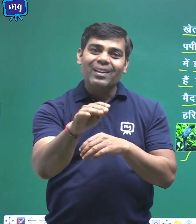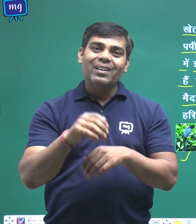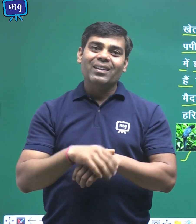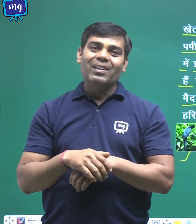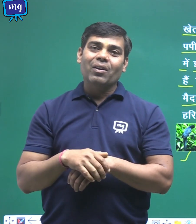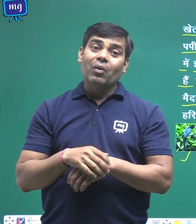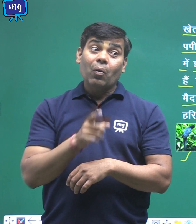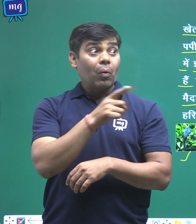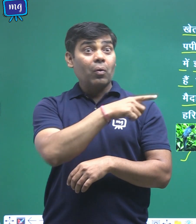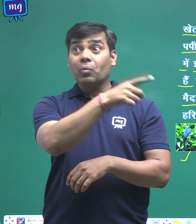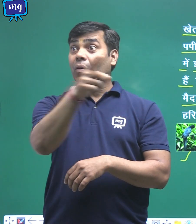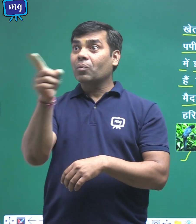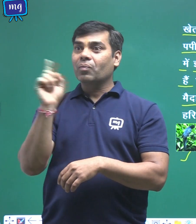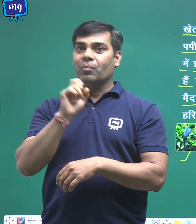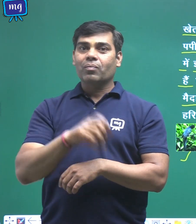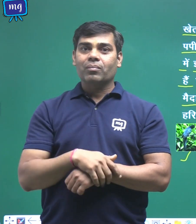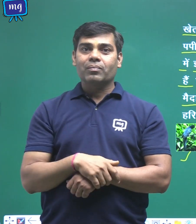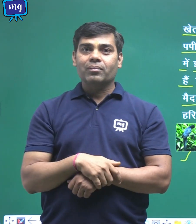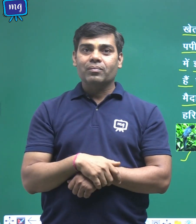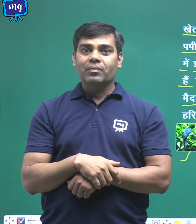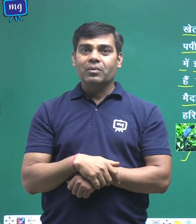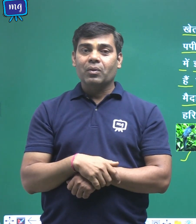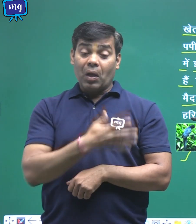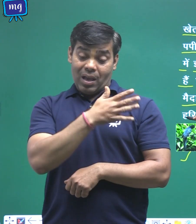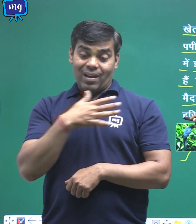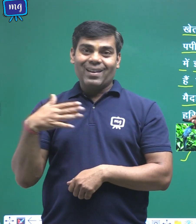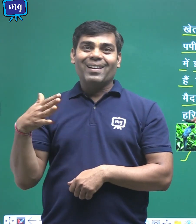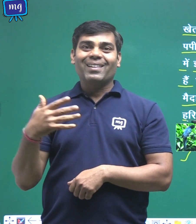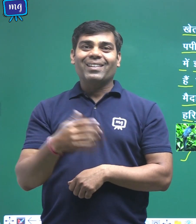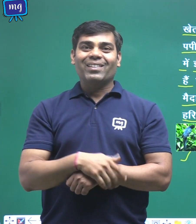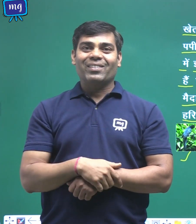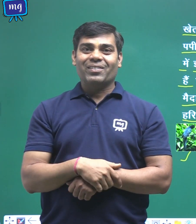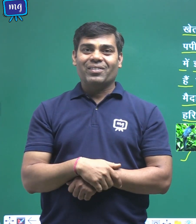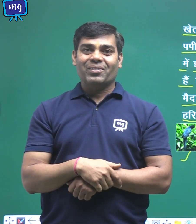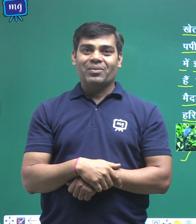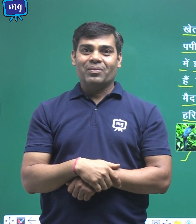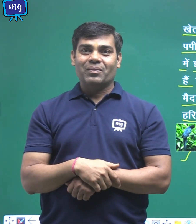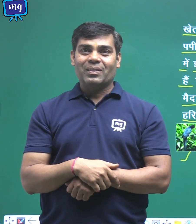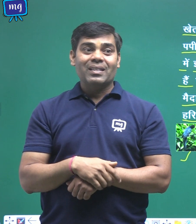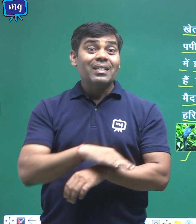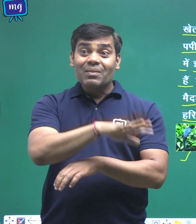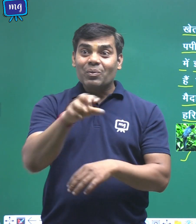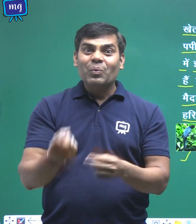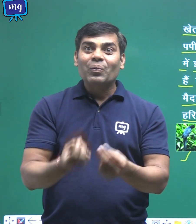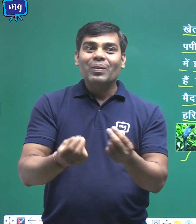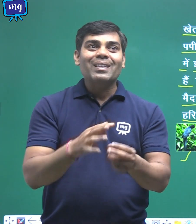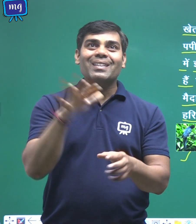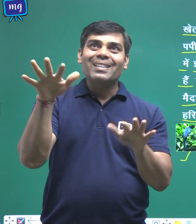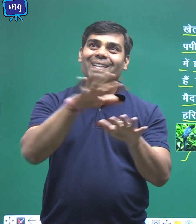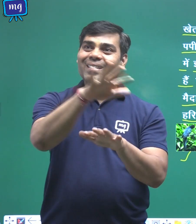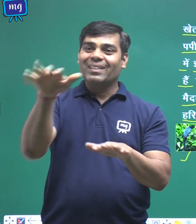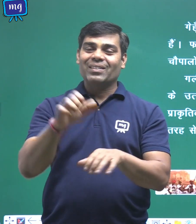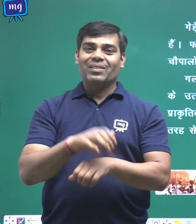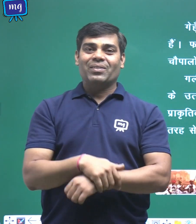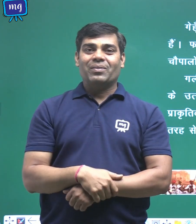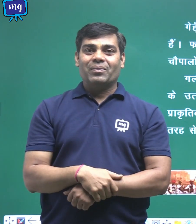हर तरफ हरियाली छा जाती है।